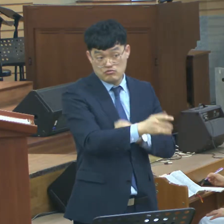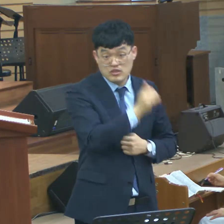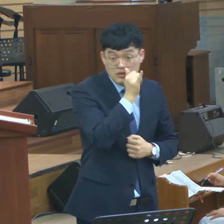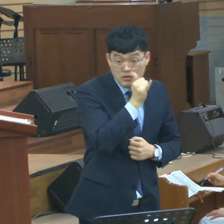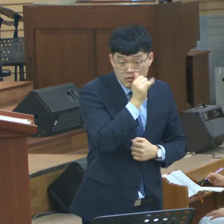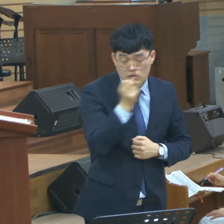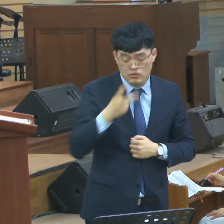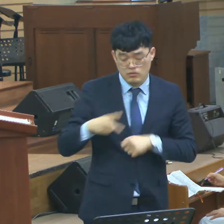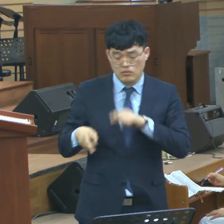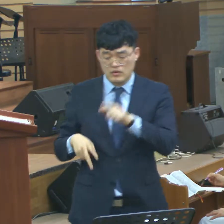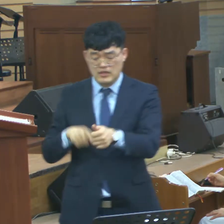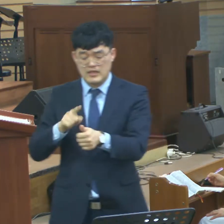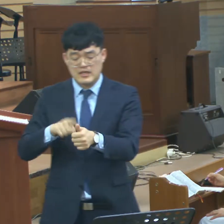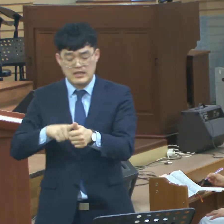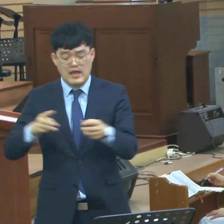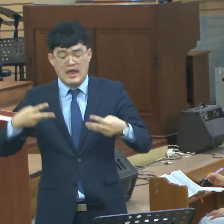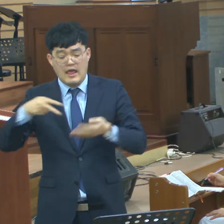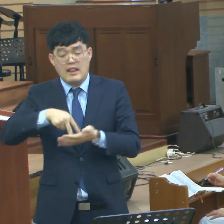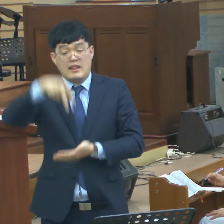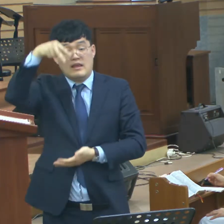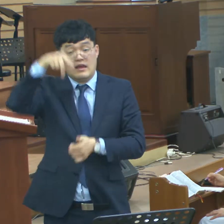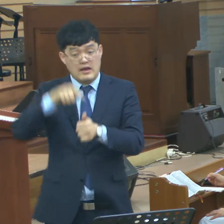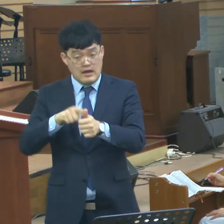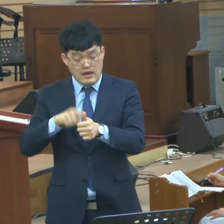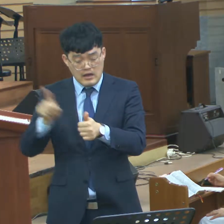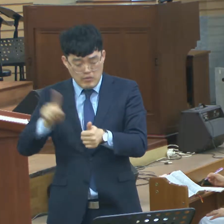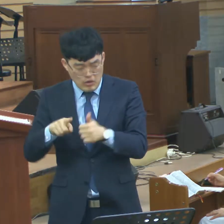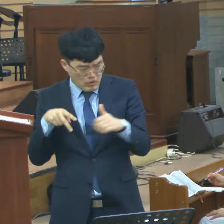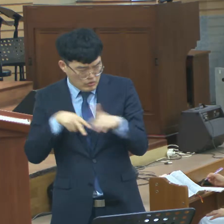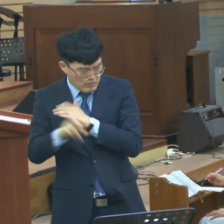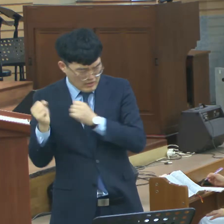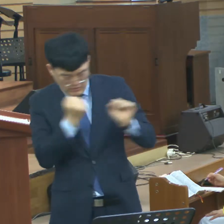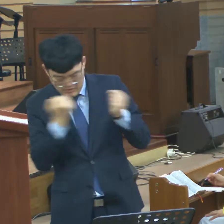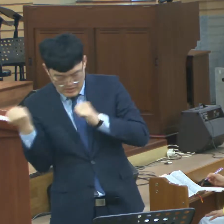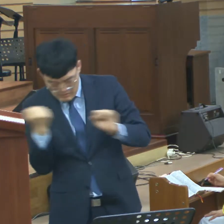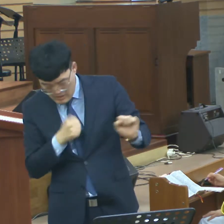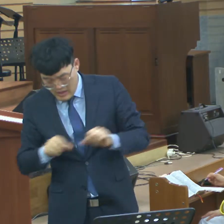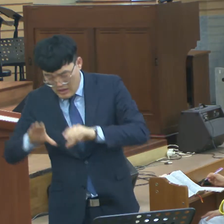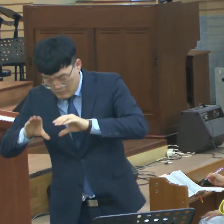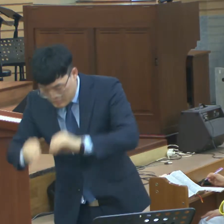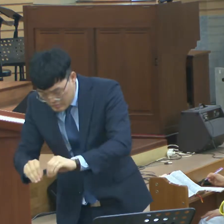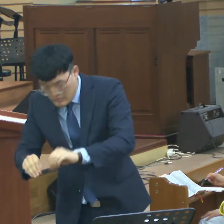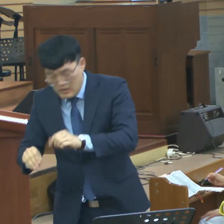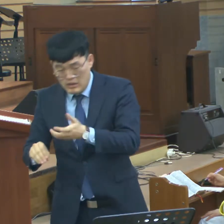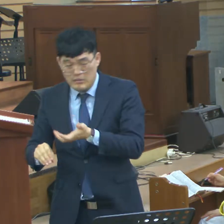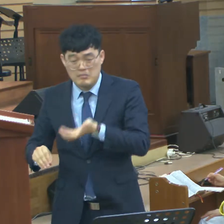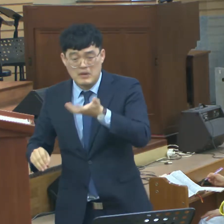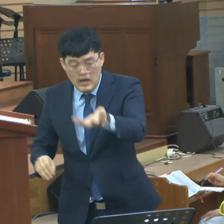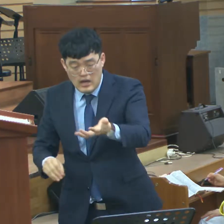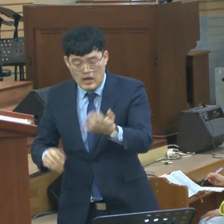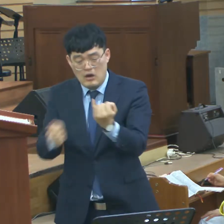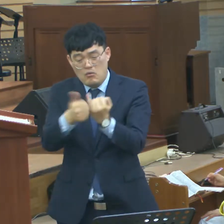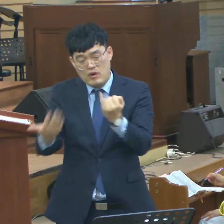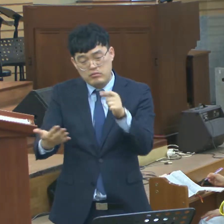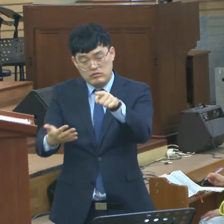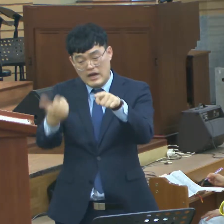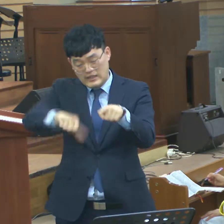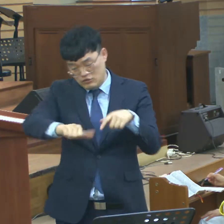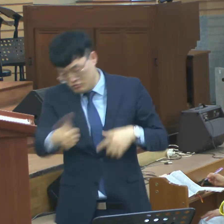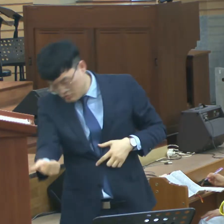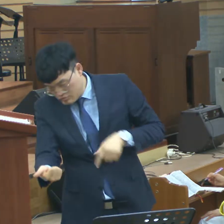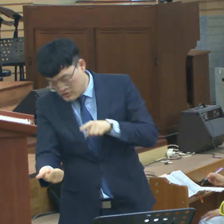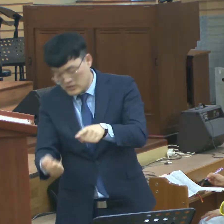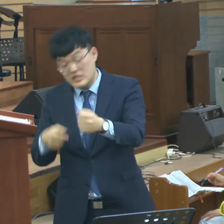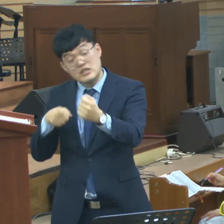엘리야를 보내서 피신하도록 도망자가 되게 하신 이유가 있고, 앞으로 마를 수 있는 시내에 올라가게 하신